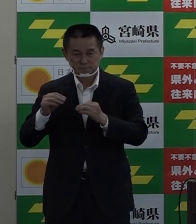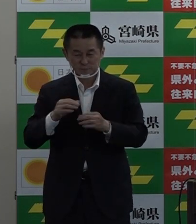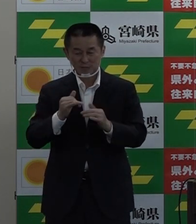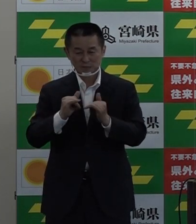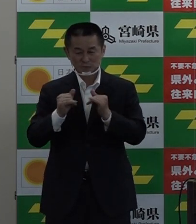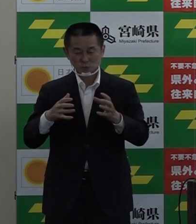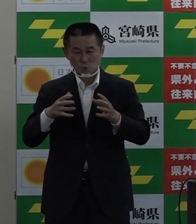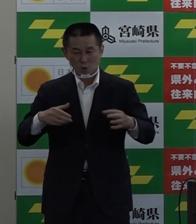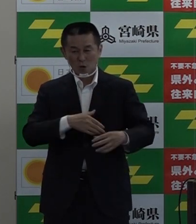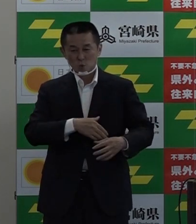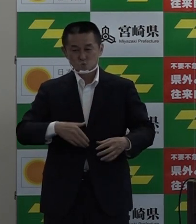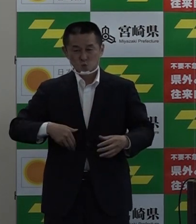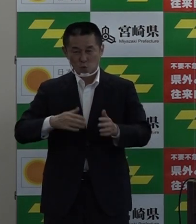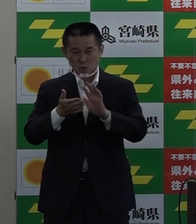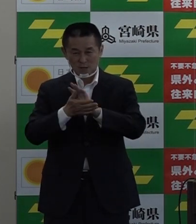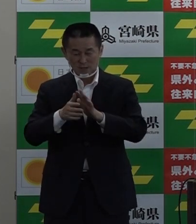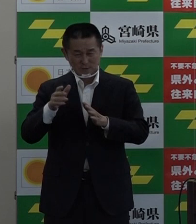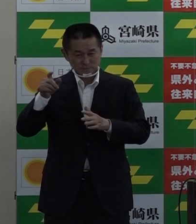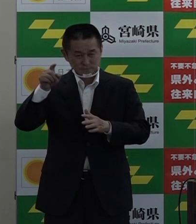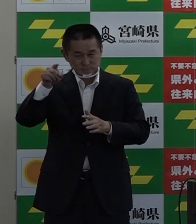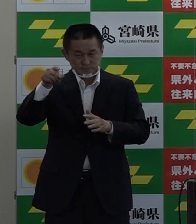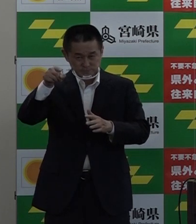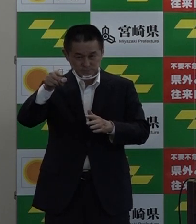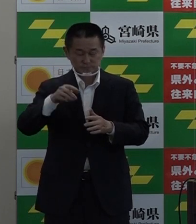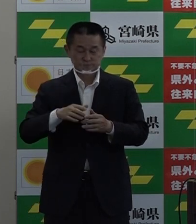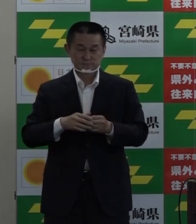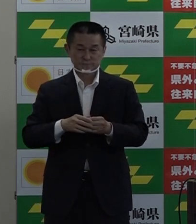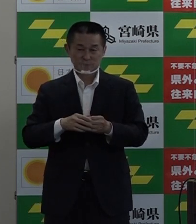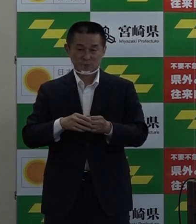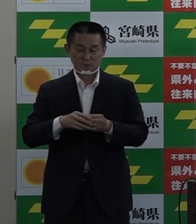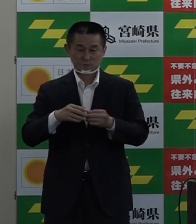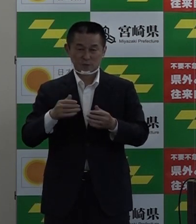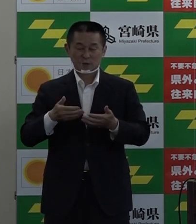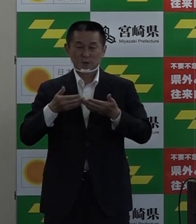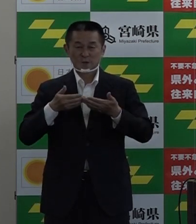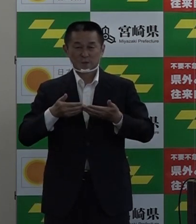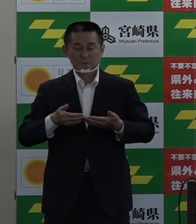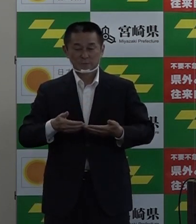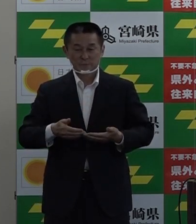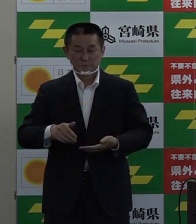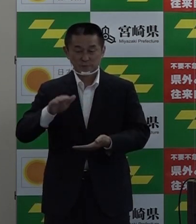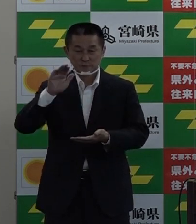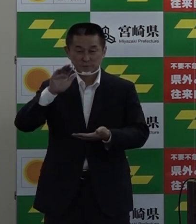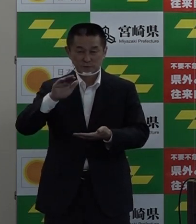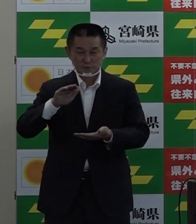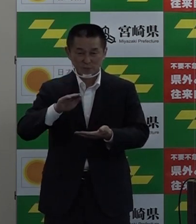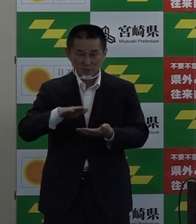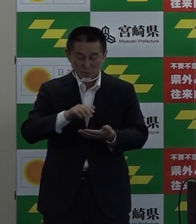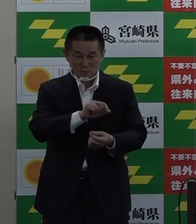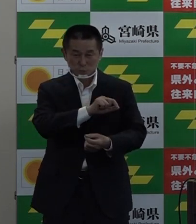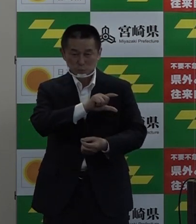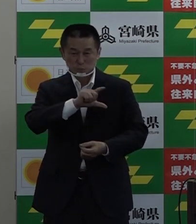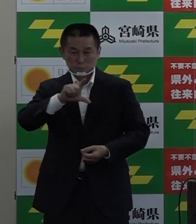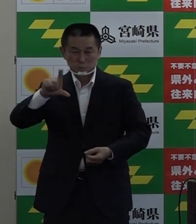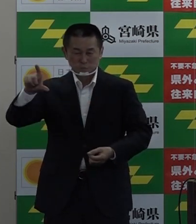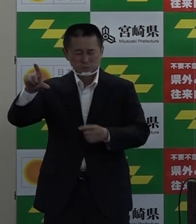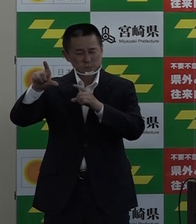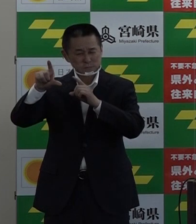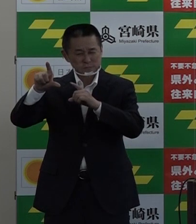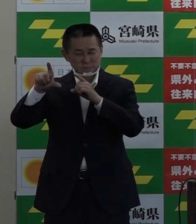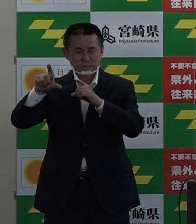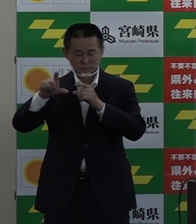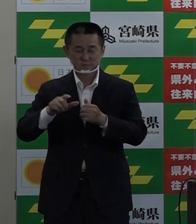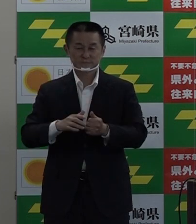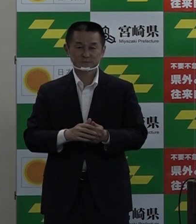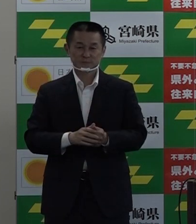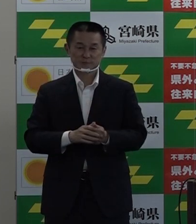模の大きい福岡ですね、福岡というものが比較的落ち着いていたのが今ぐるぐるっとこう急増しているという